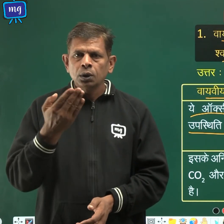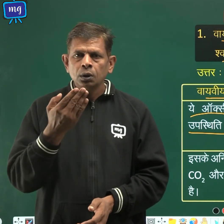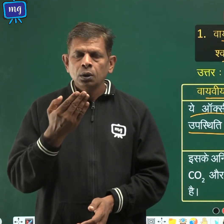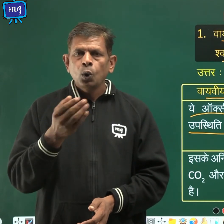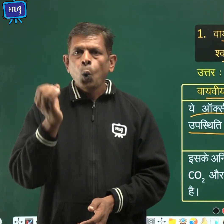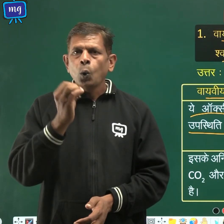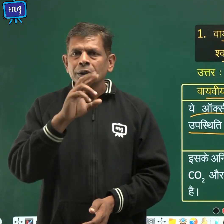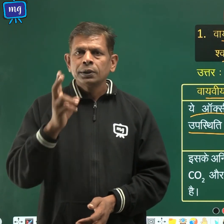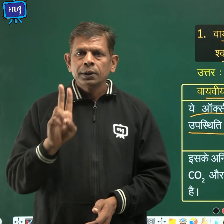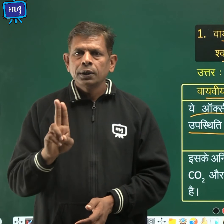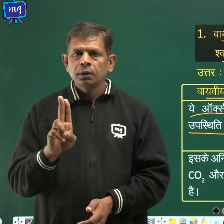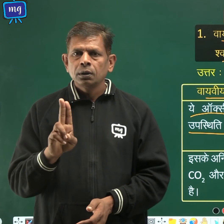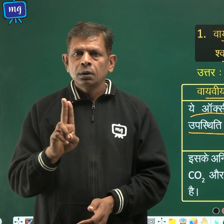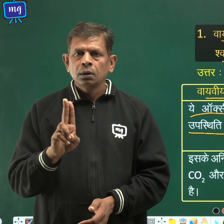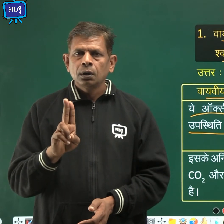ऑक्सीजन की